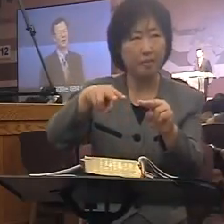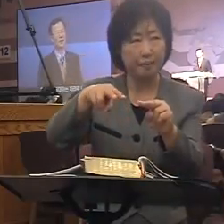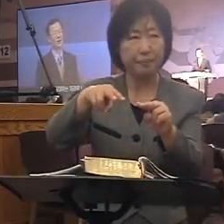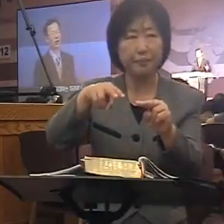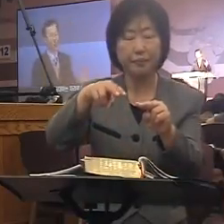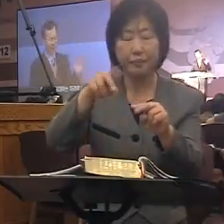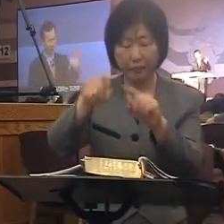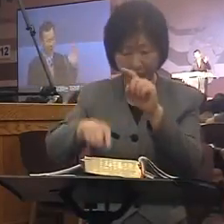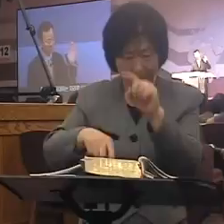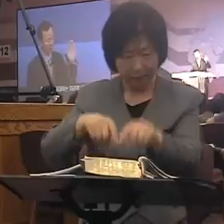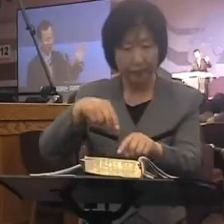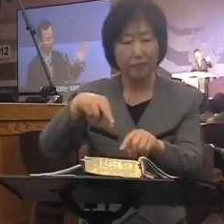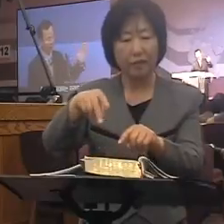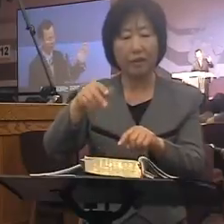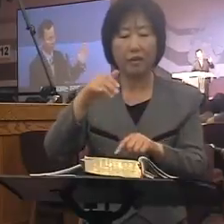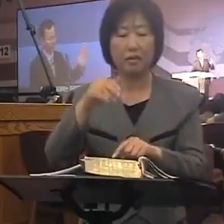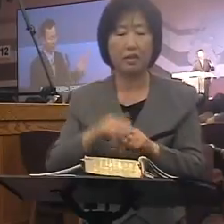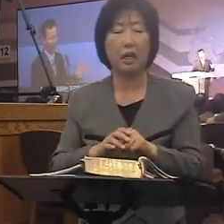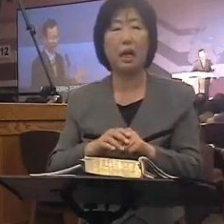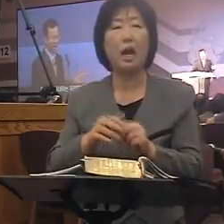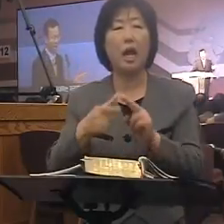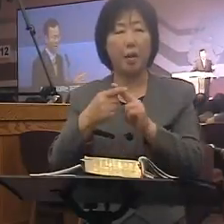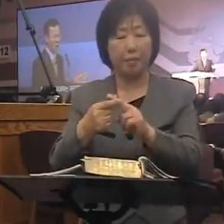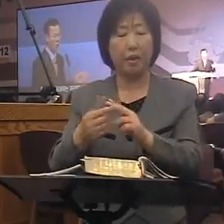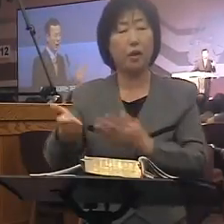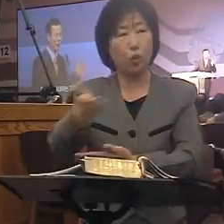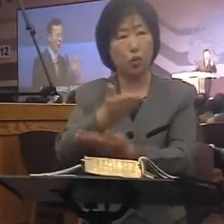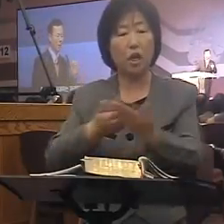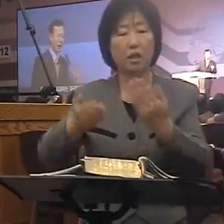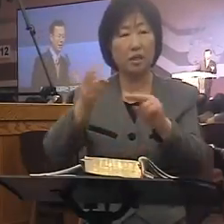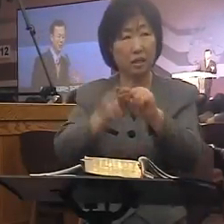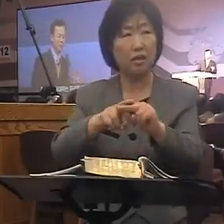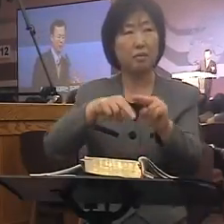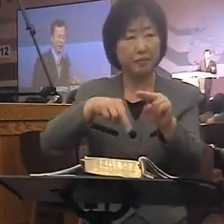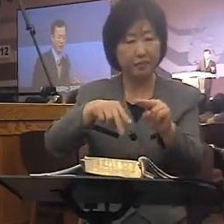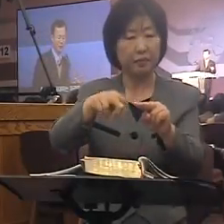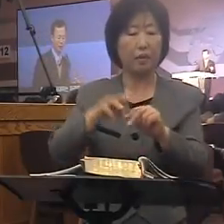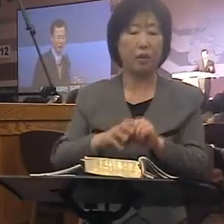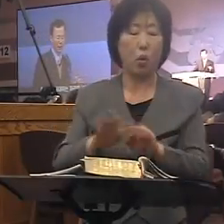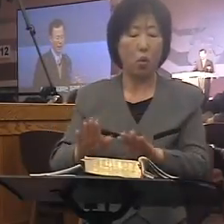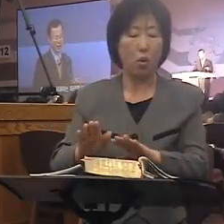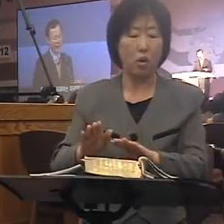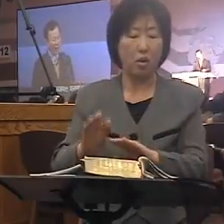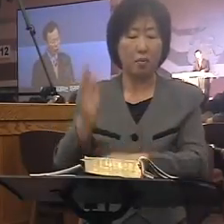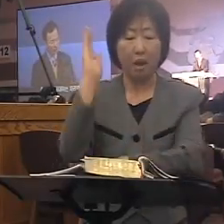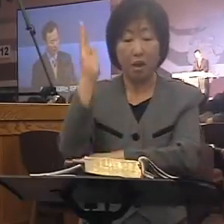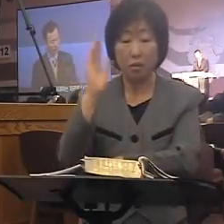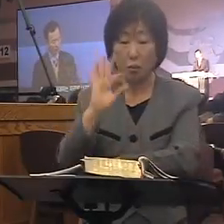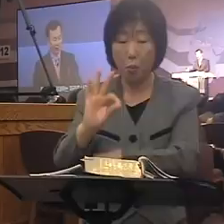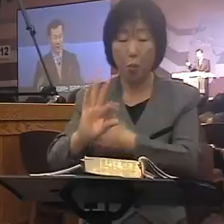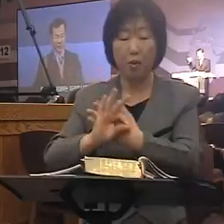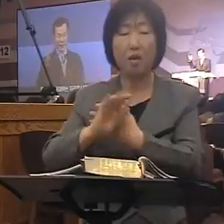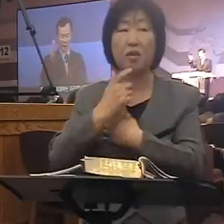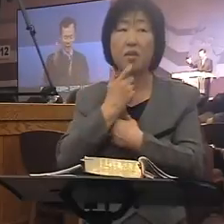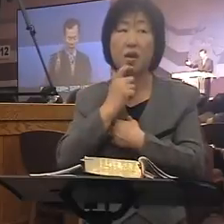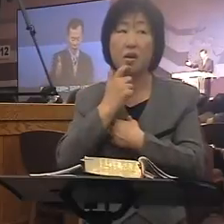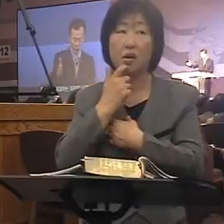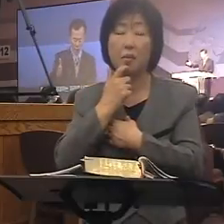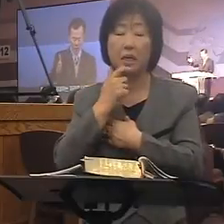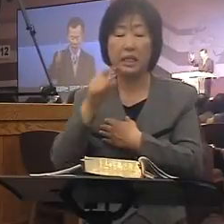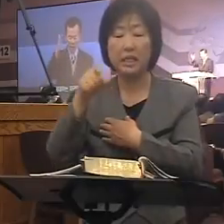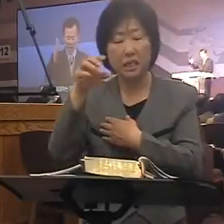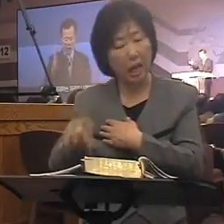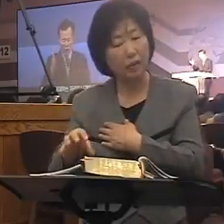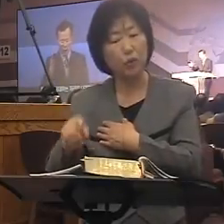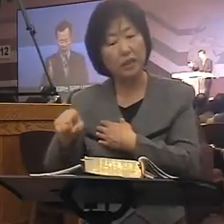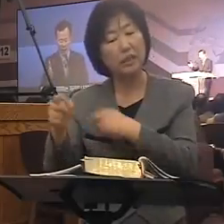같이 교제하는 자리로 나가야 하는 것입니다. 왜냐하면 오늘 말씀을 보면은요, 야곱이 이